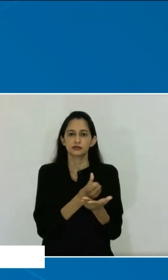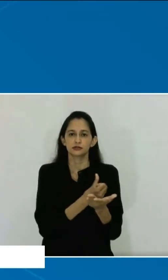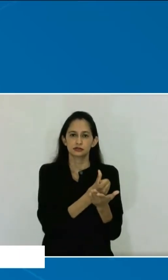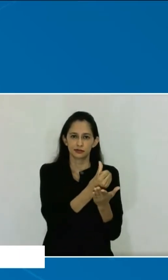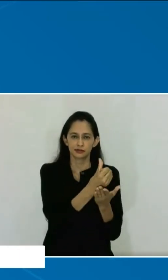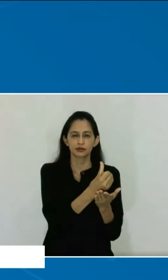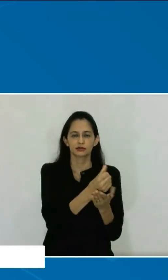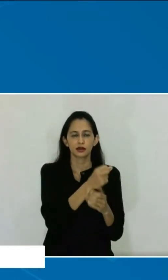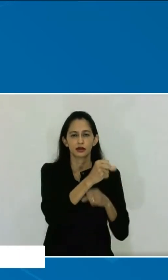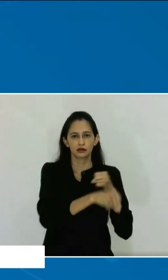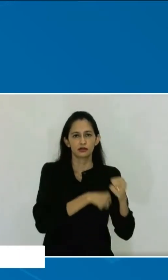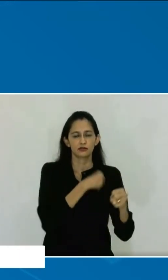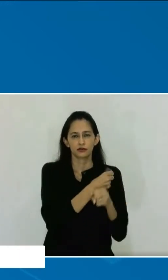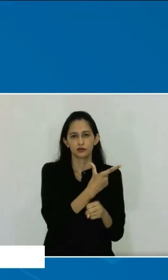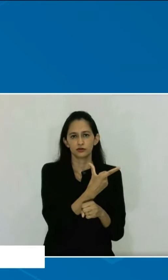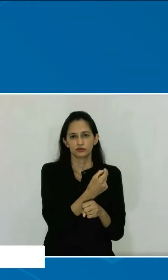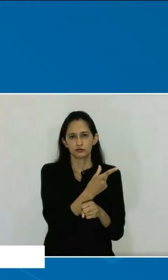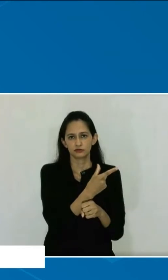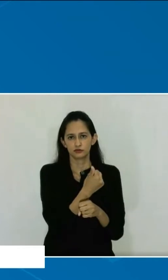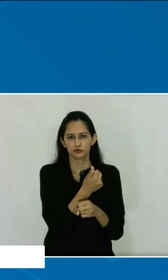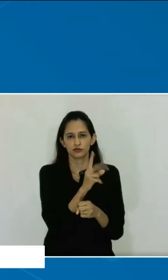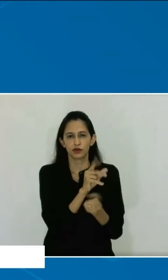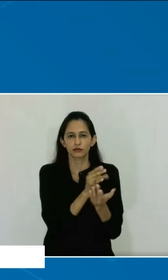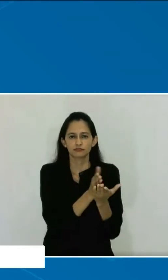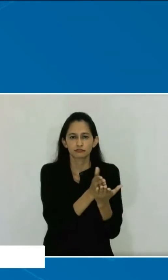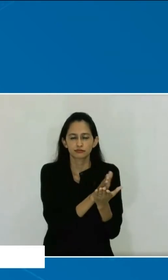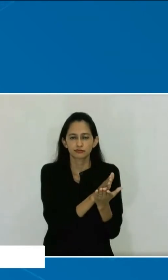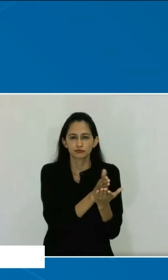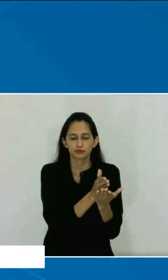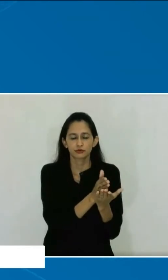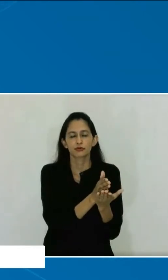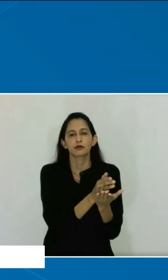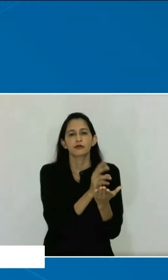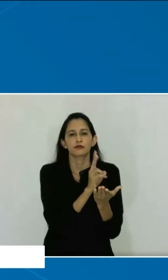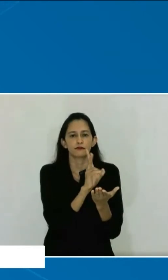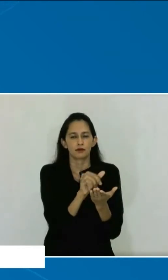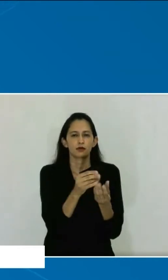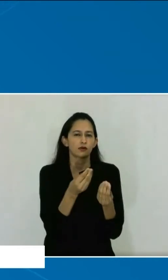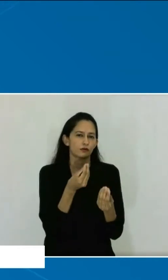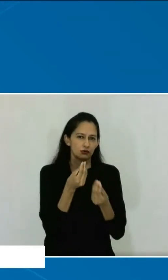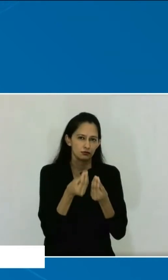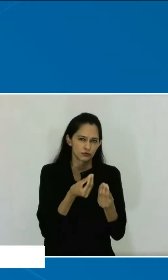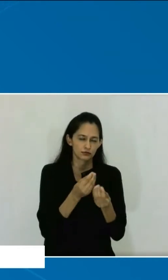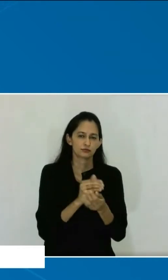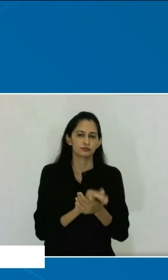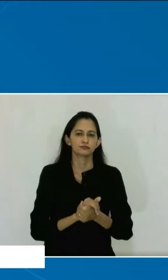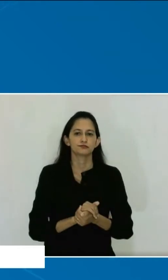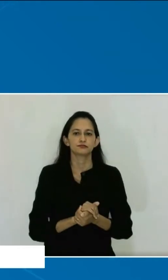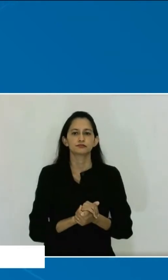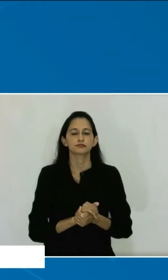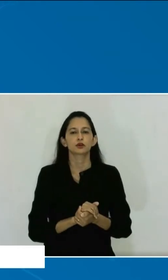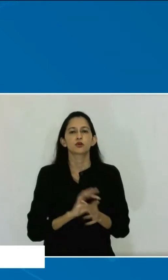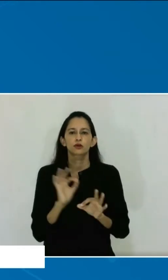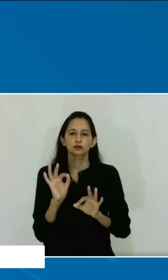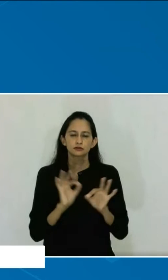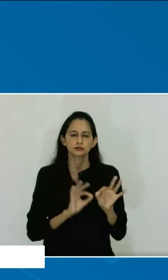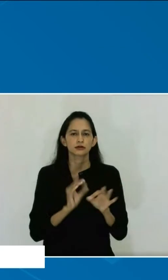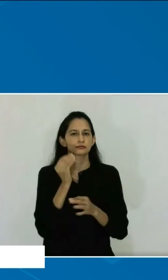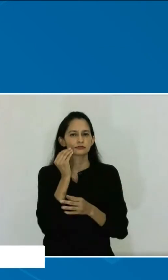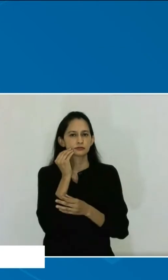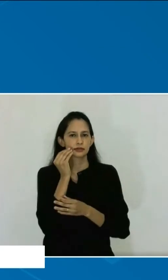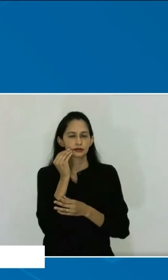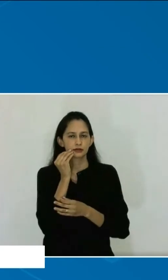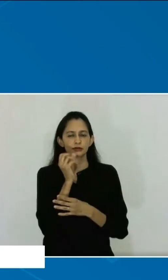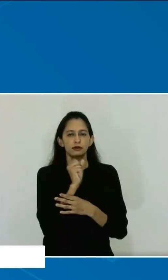em 2021, né? Ou seja, nós vamos tentar organizar para